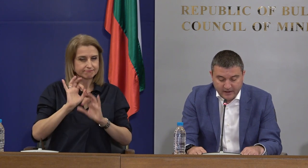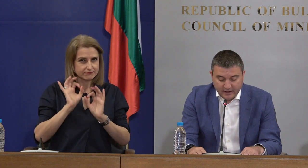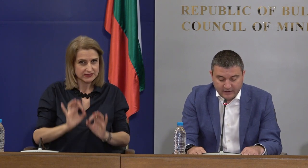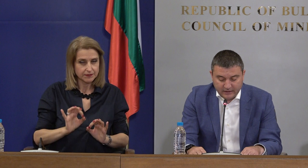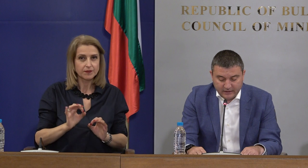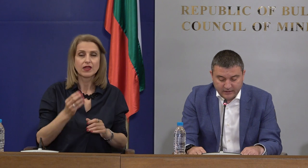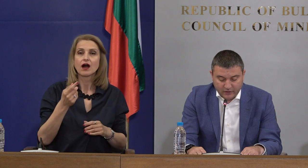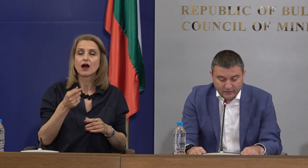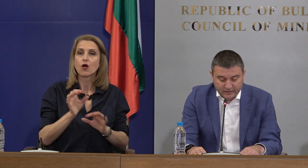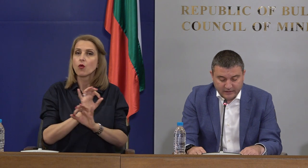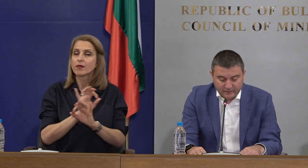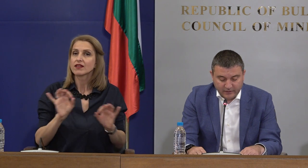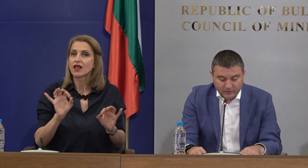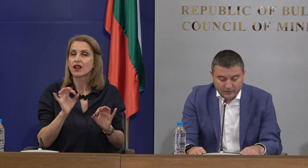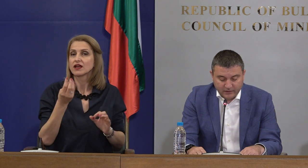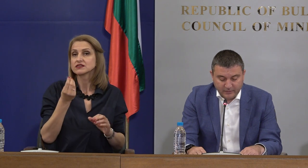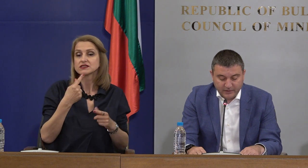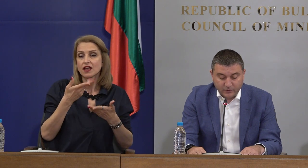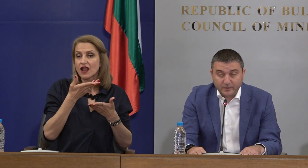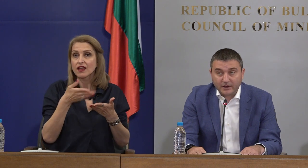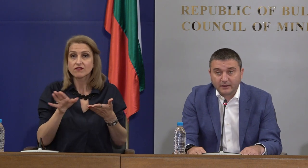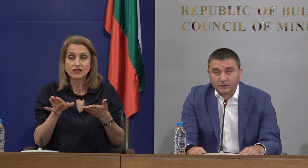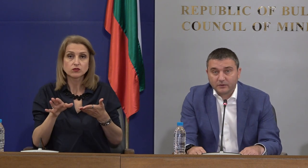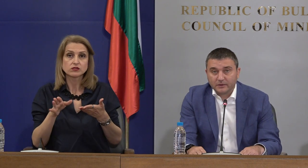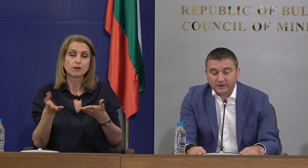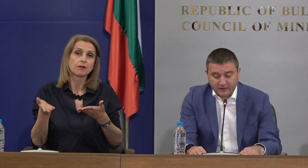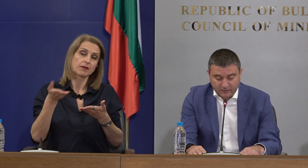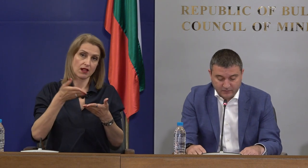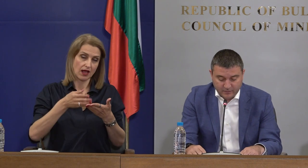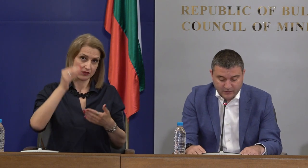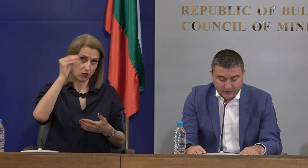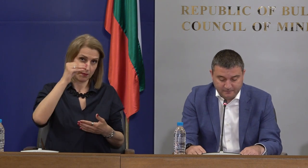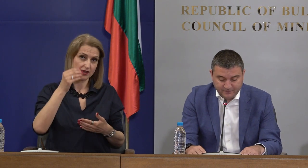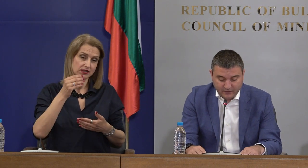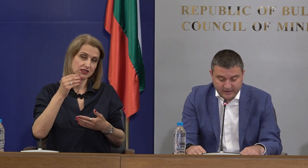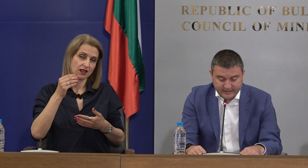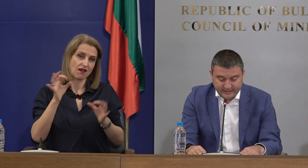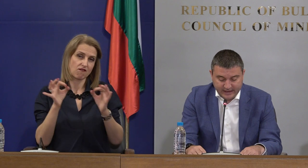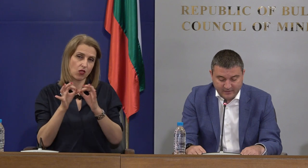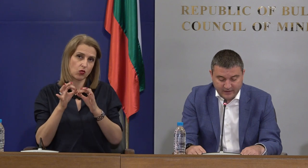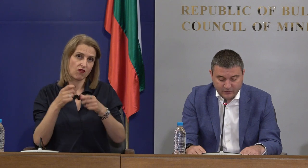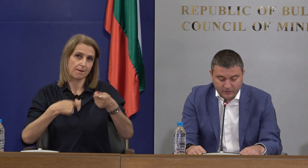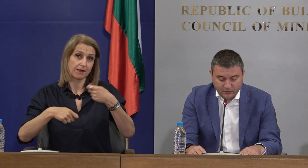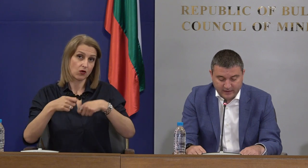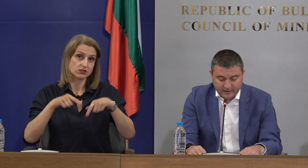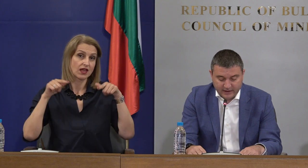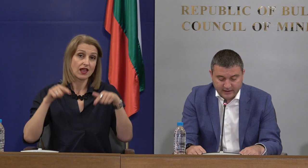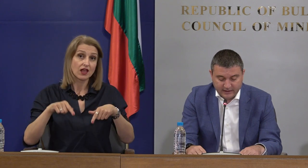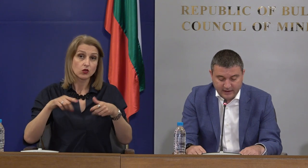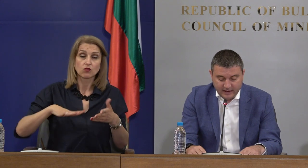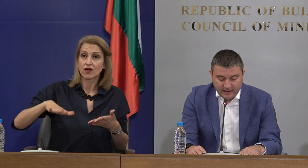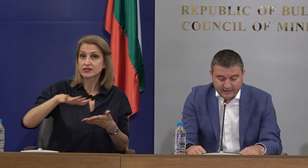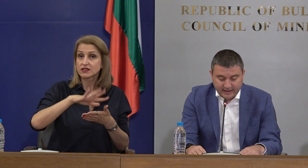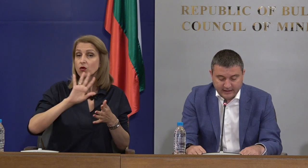на дисконта за ликвидност, имплицитно прилаган от българската фондова борса. Това е системен фактор, който прави